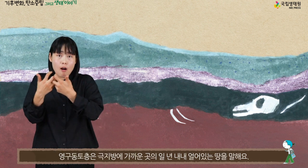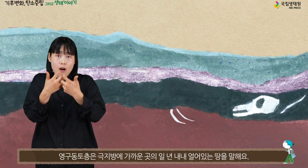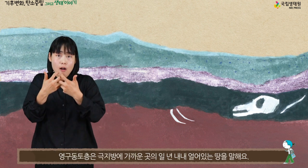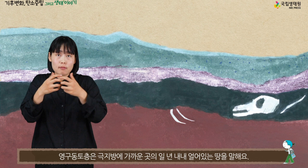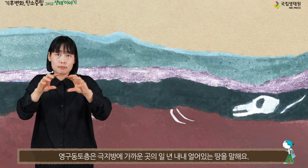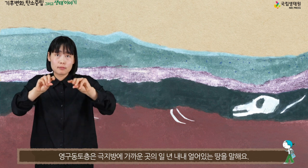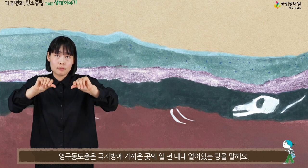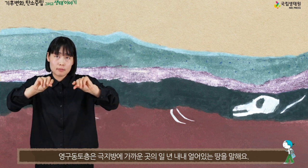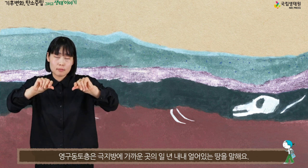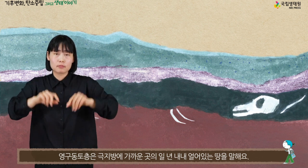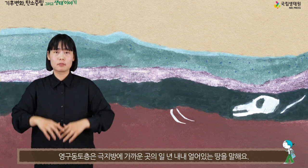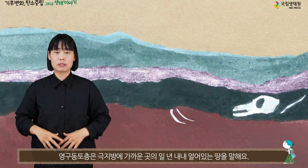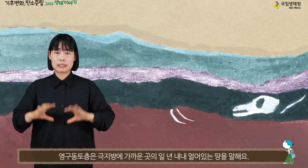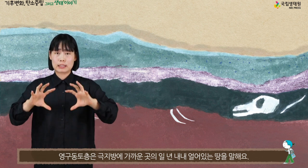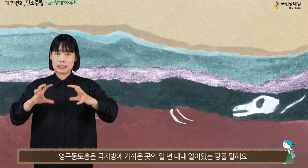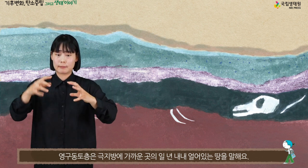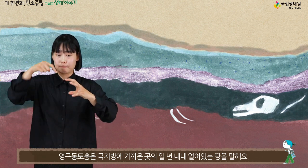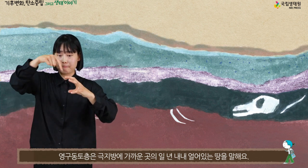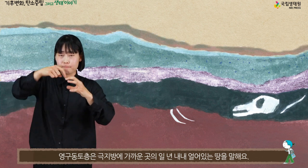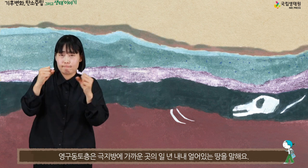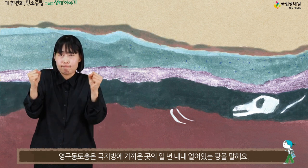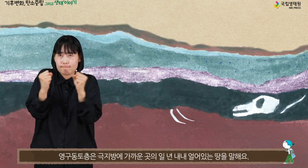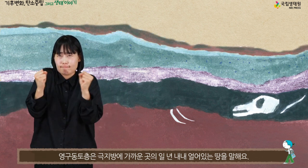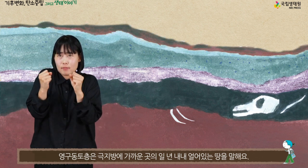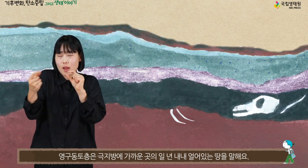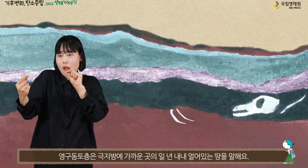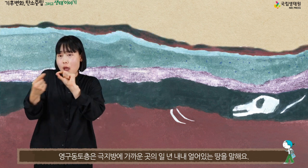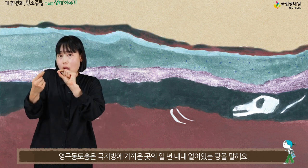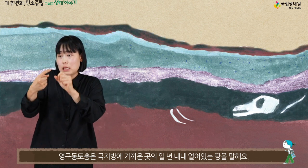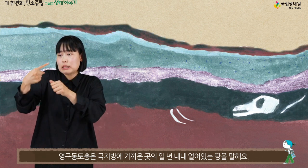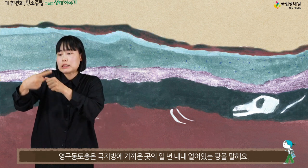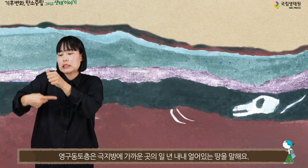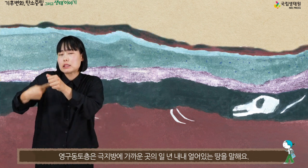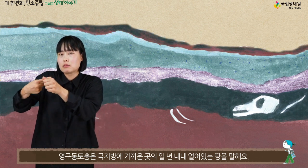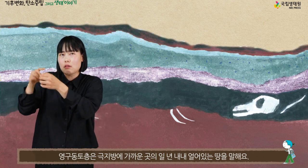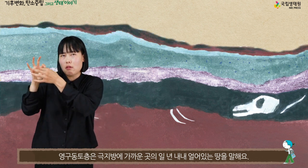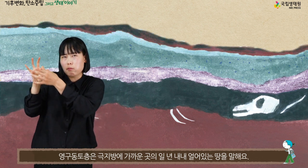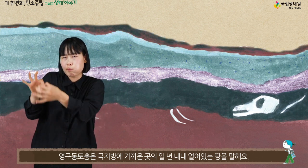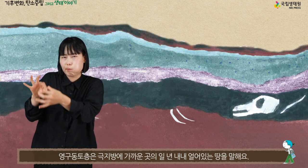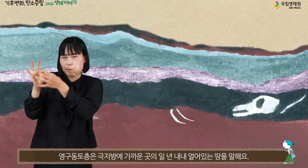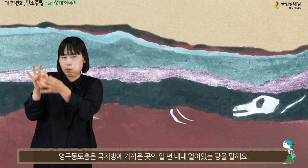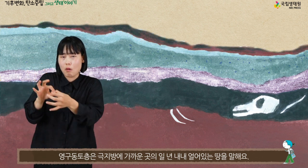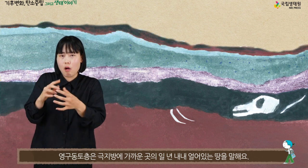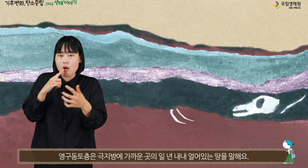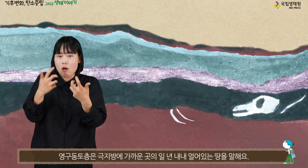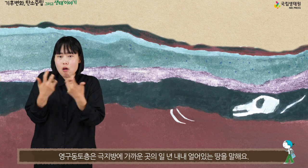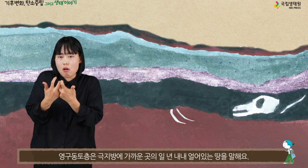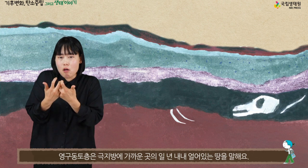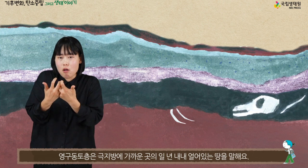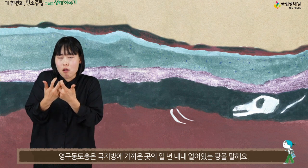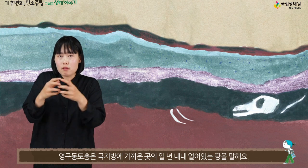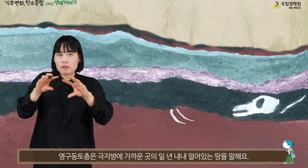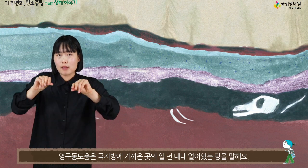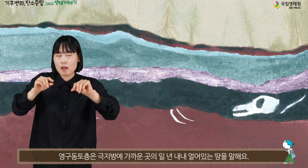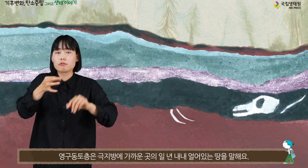영구 동토층은 극지방에 가까운 곳에 1년 내내 얼어있는 땅을 말해요.